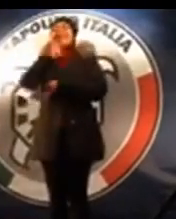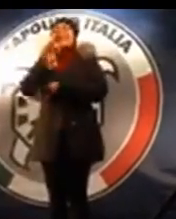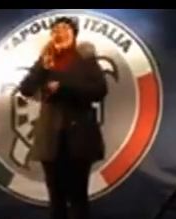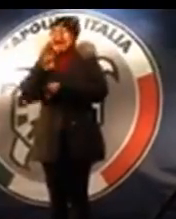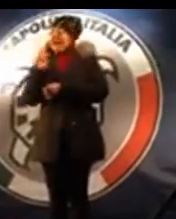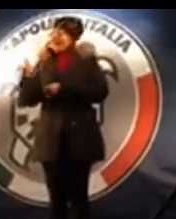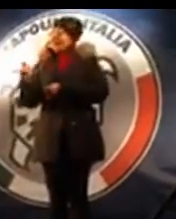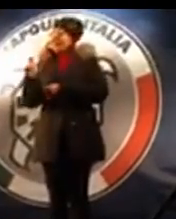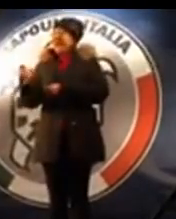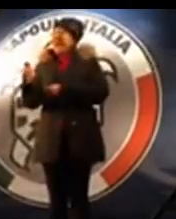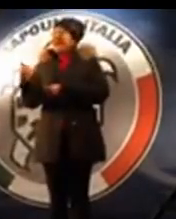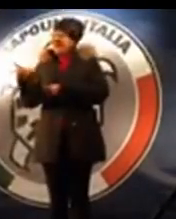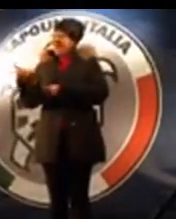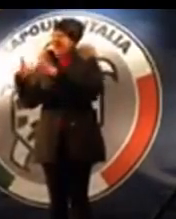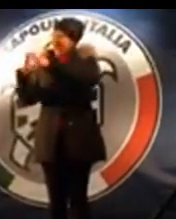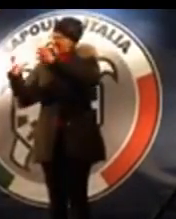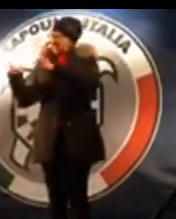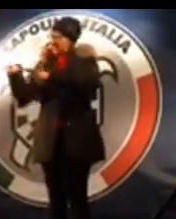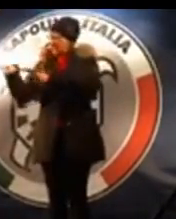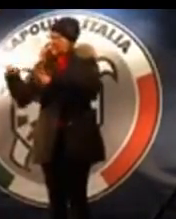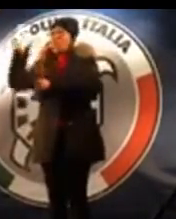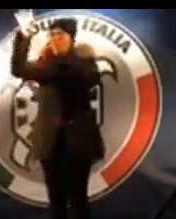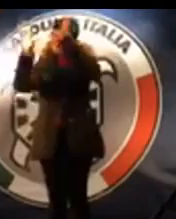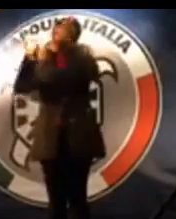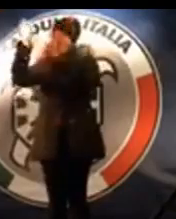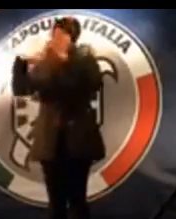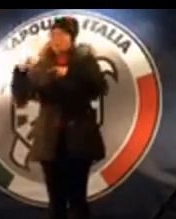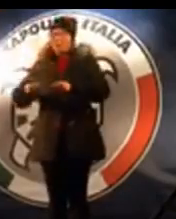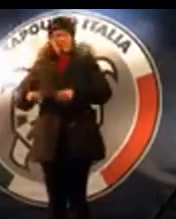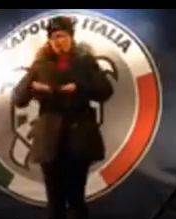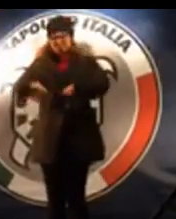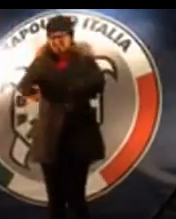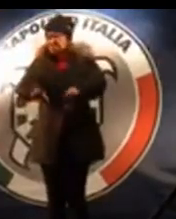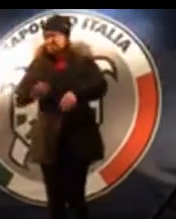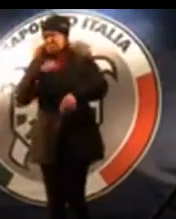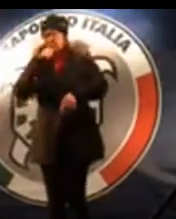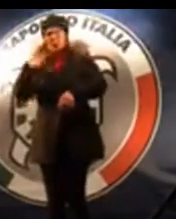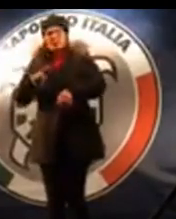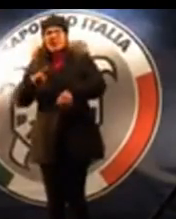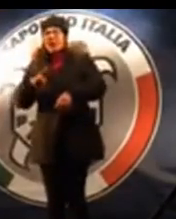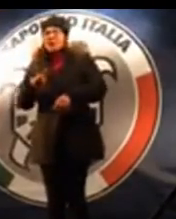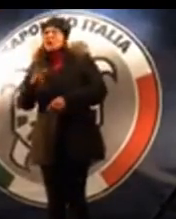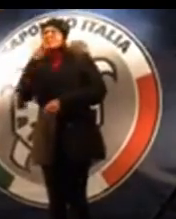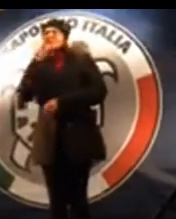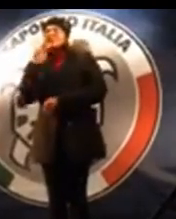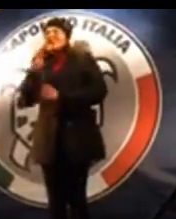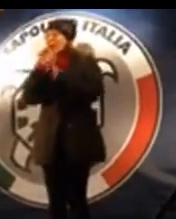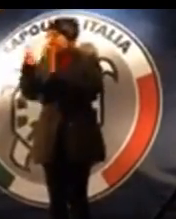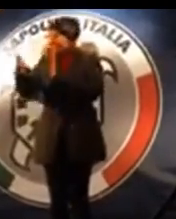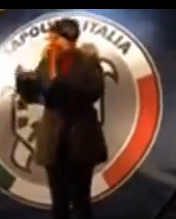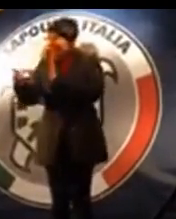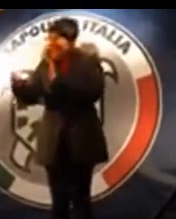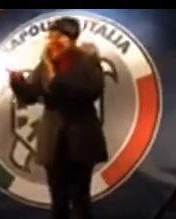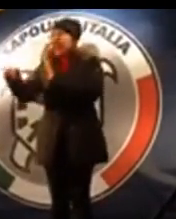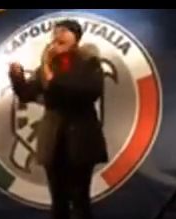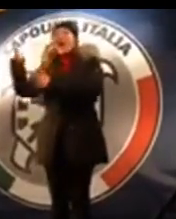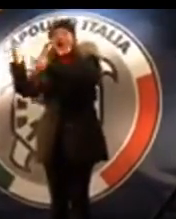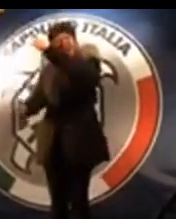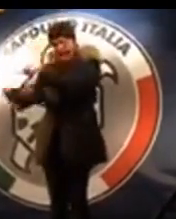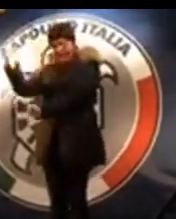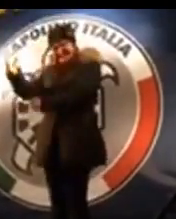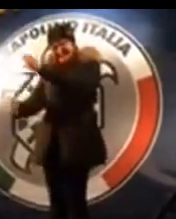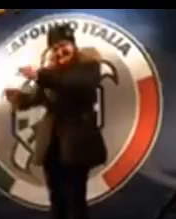prodotto dall'albero e buttarlo sotto le ruote del trattore, quell'organizzazione che paga i nostri allevatori per mungere le vacche e per buttare il